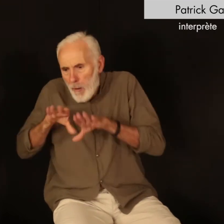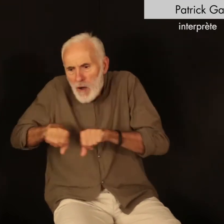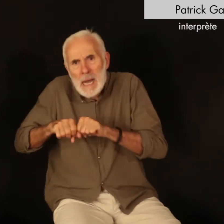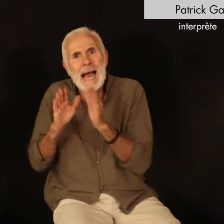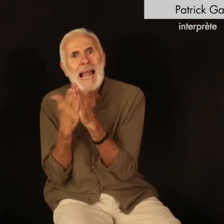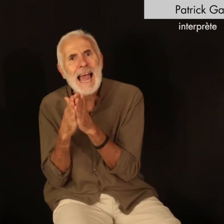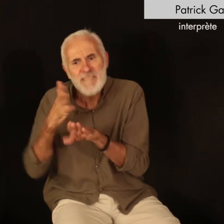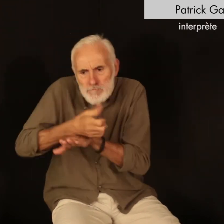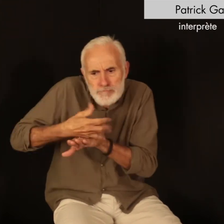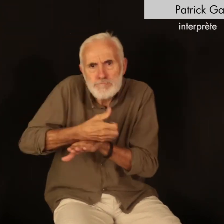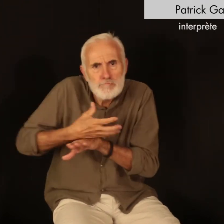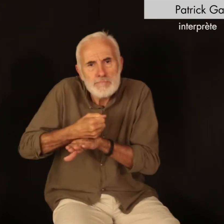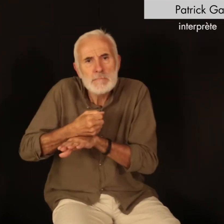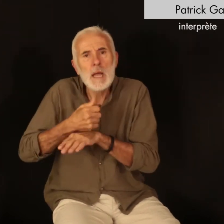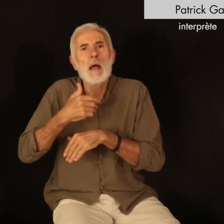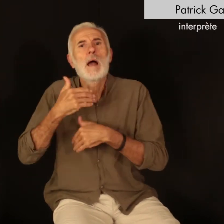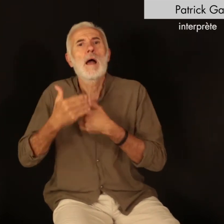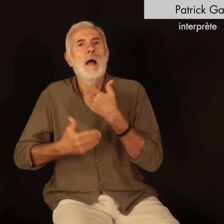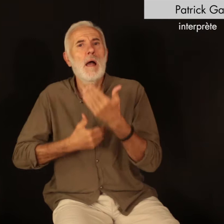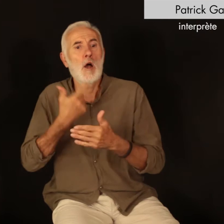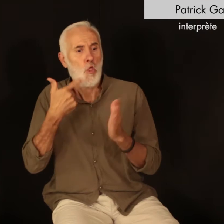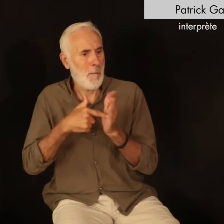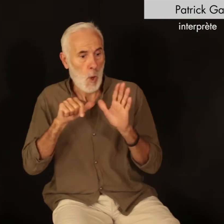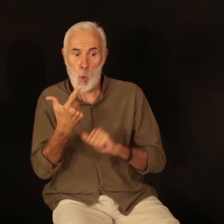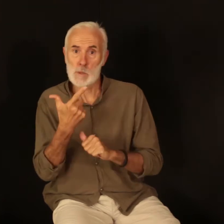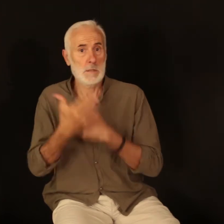la maison d'édition Les Ventderniers.